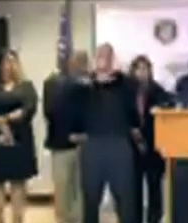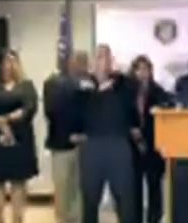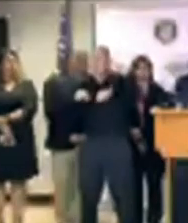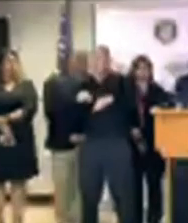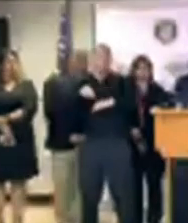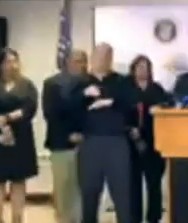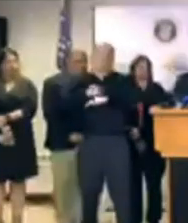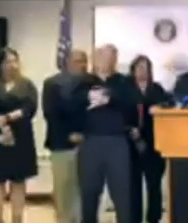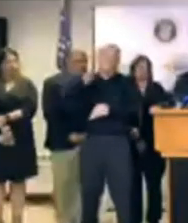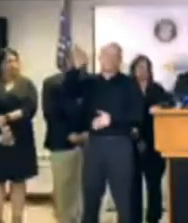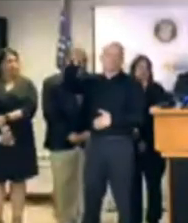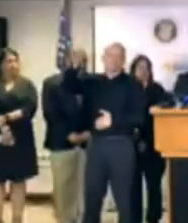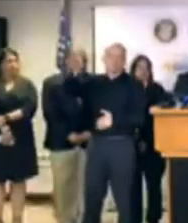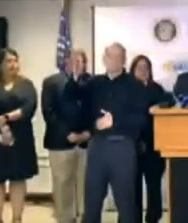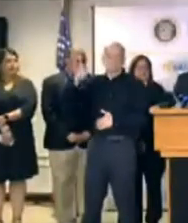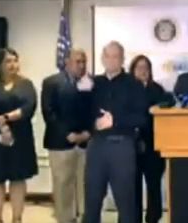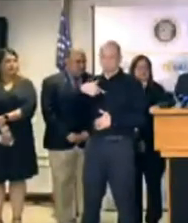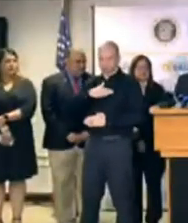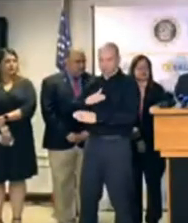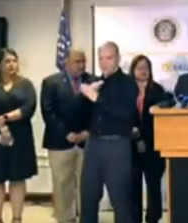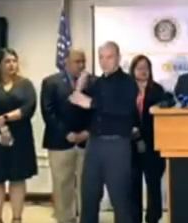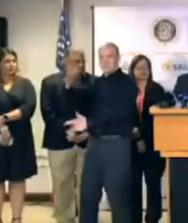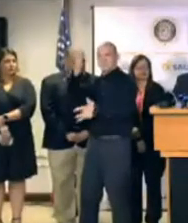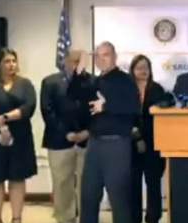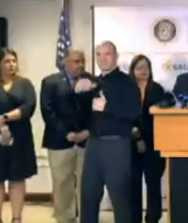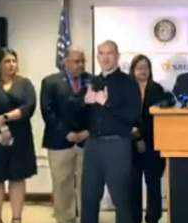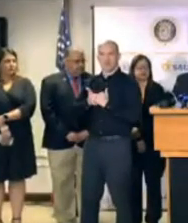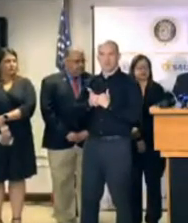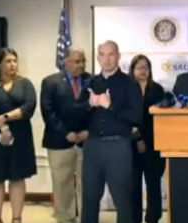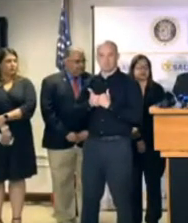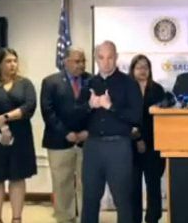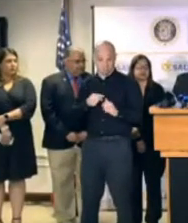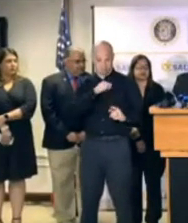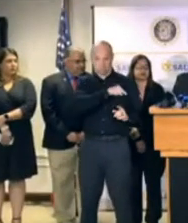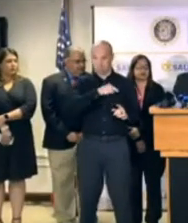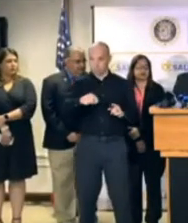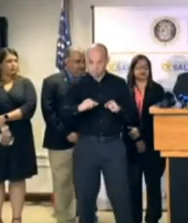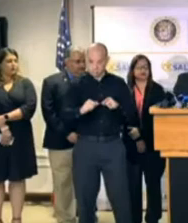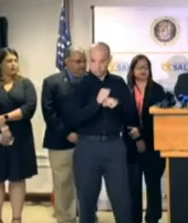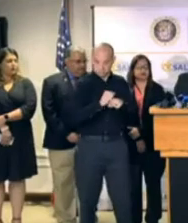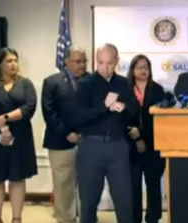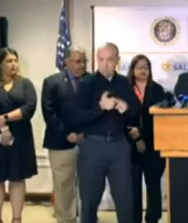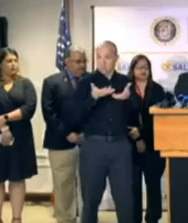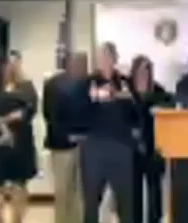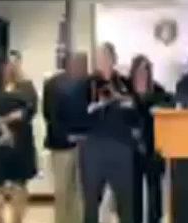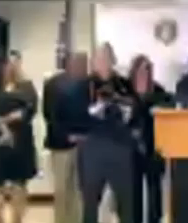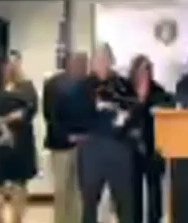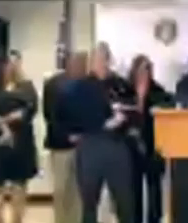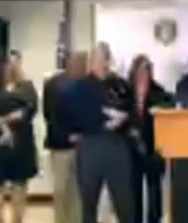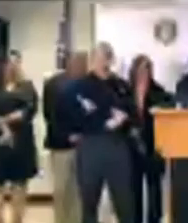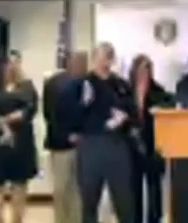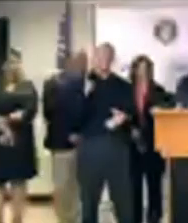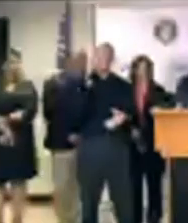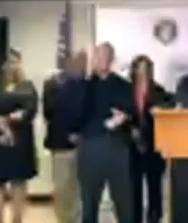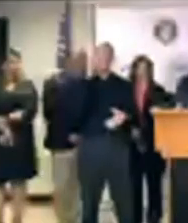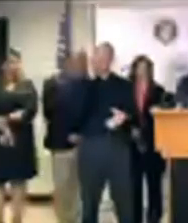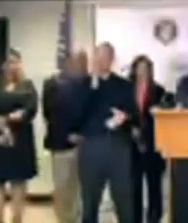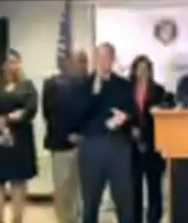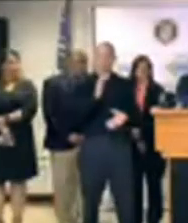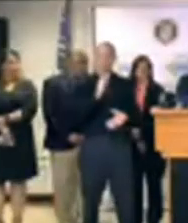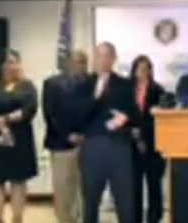cómo podemos enfrentar esto con prevención, y estas personas que están siendo adiestradas va a ser unos